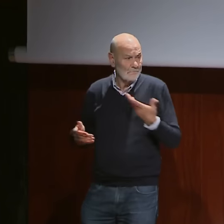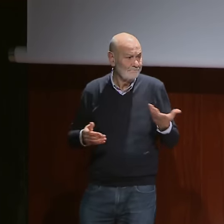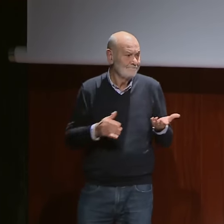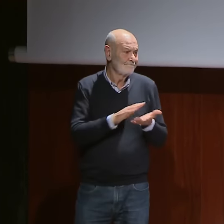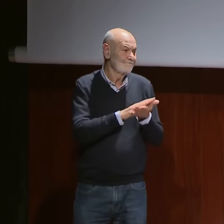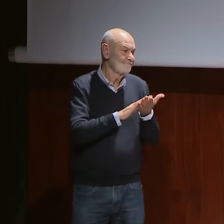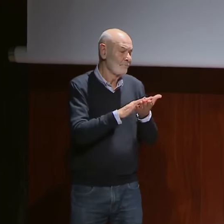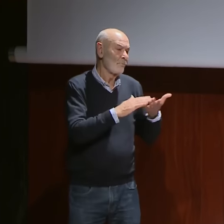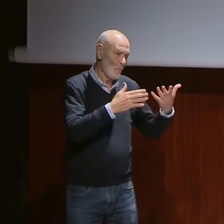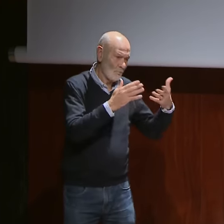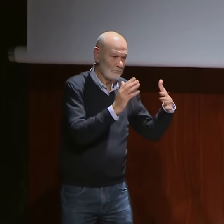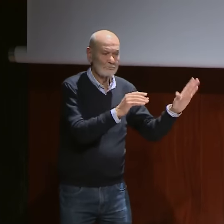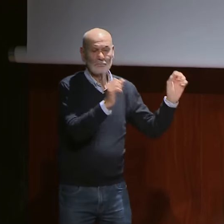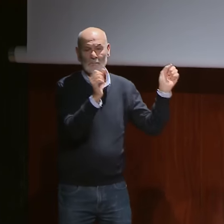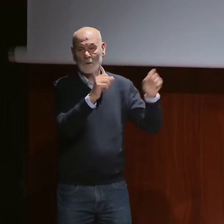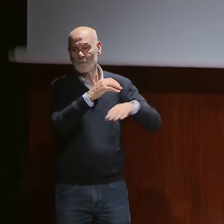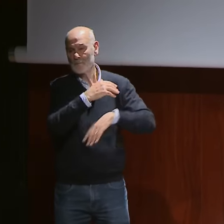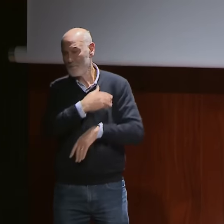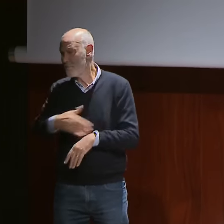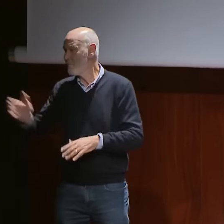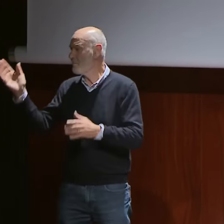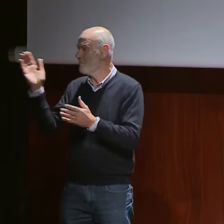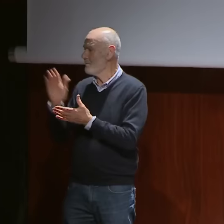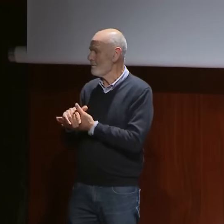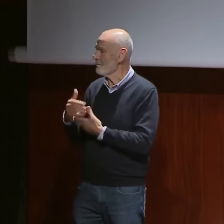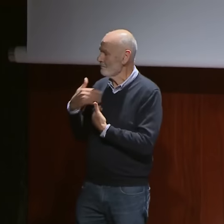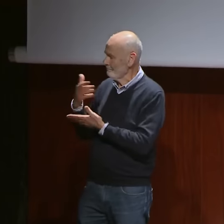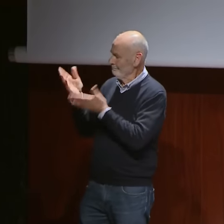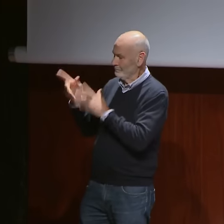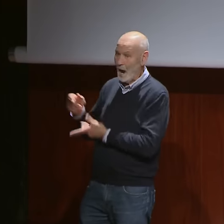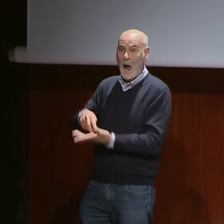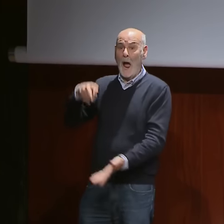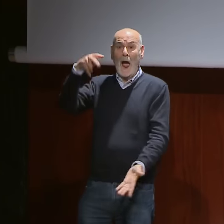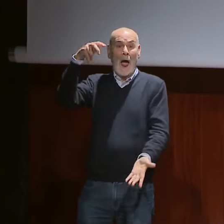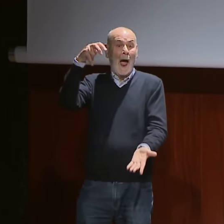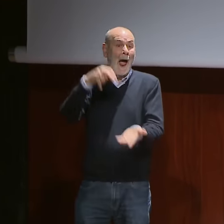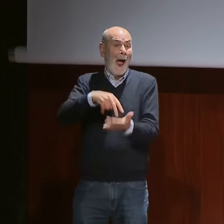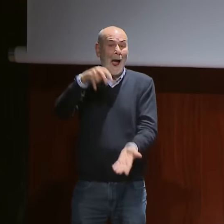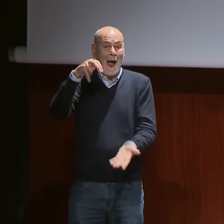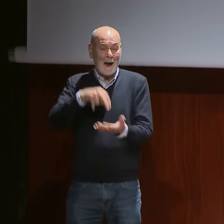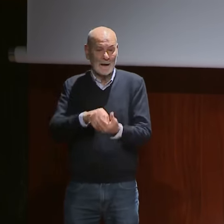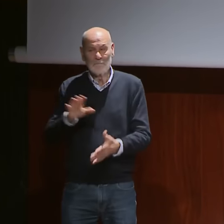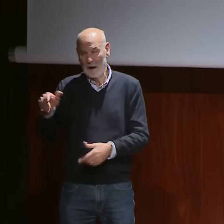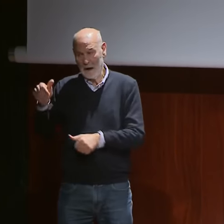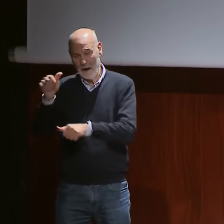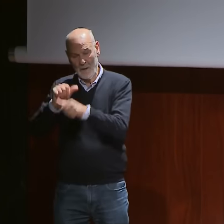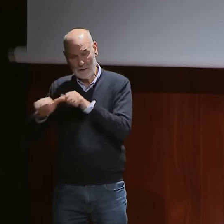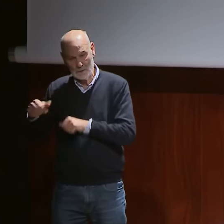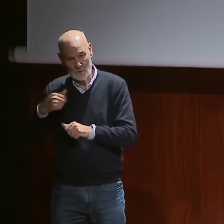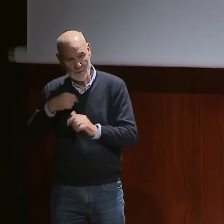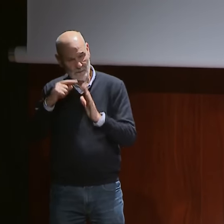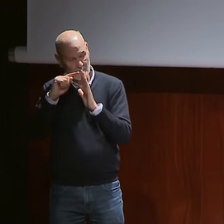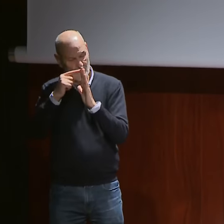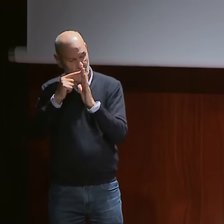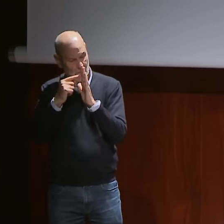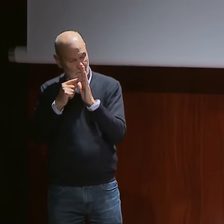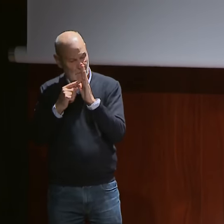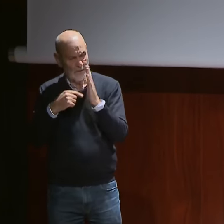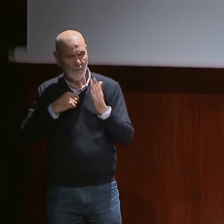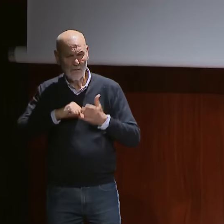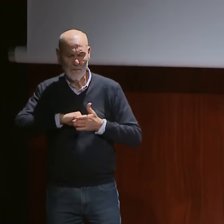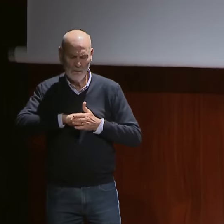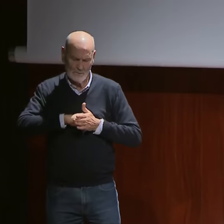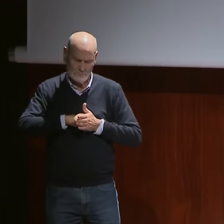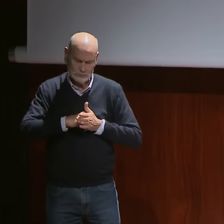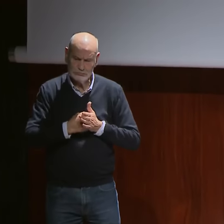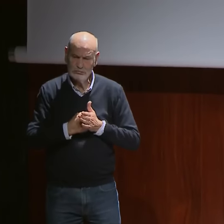André, je lui ai dit, ma fille me propose de l'écrire. Il m'a dit, mais bien sûr, va faire ça avec elle. Et donc, j'ai dit à ma fille que, on allait